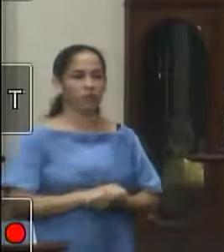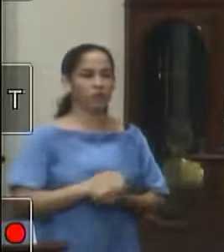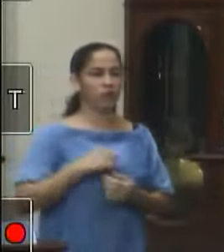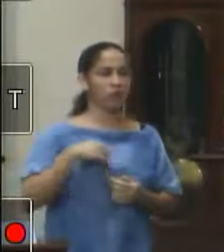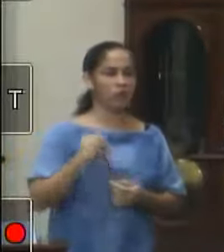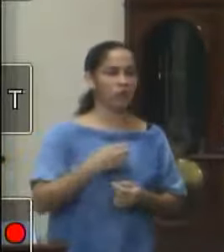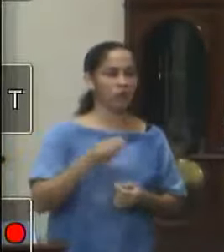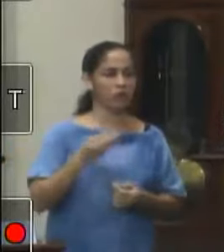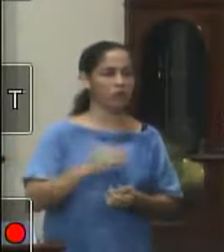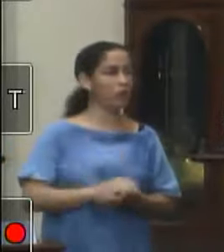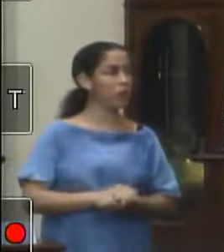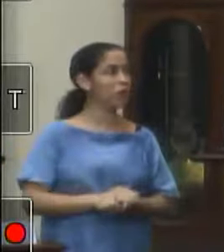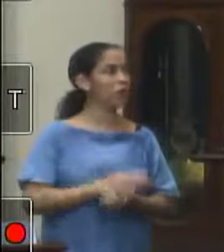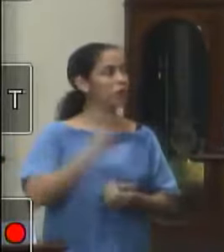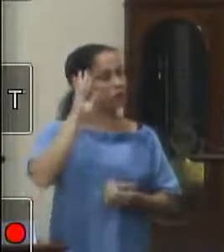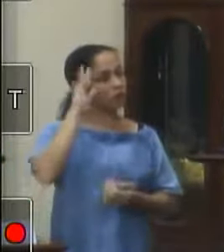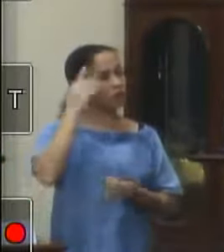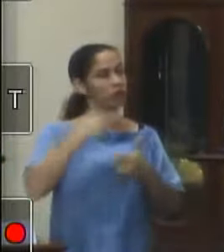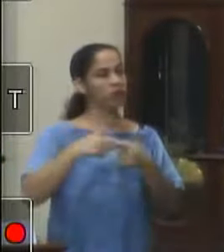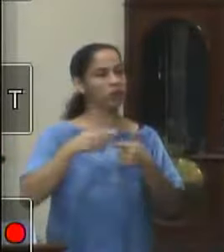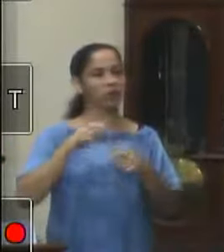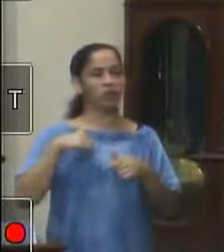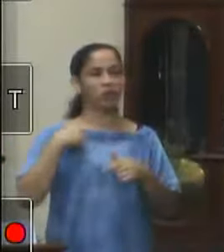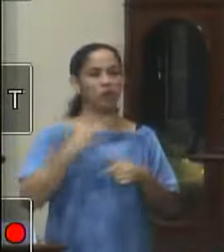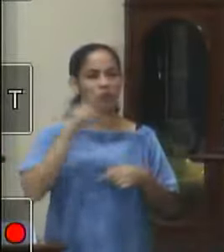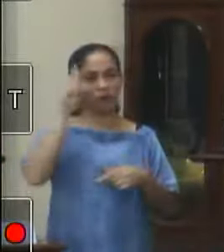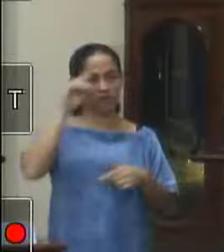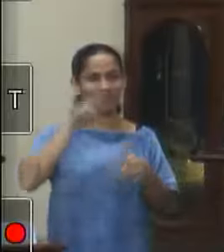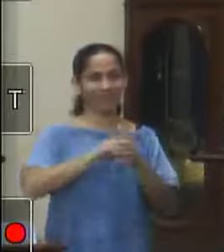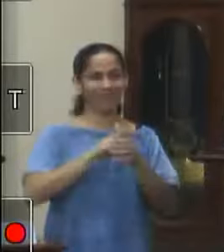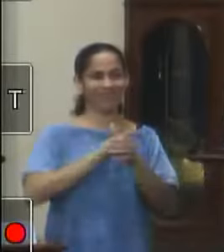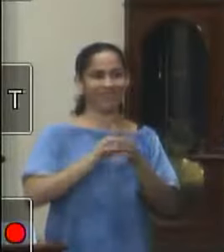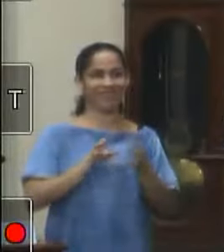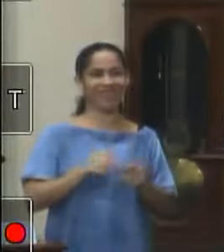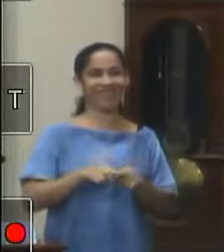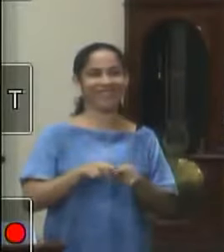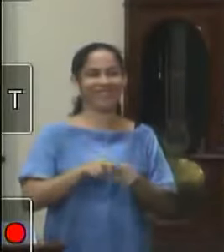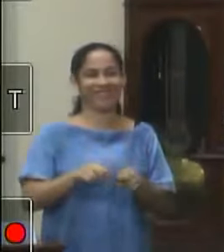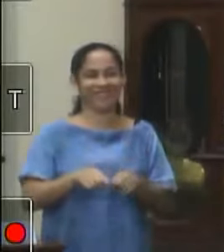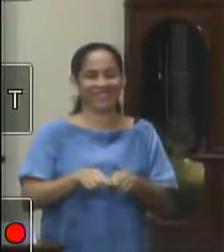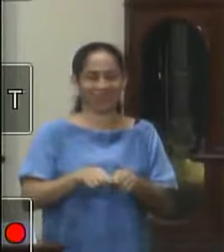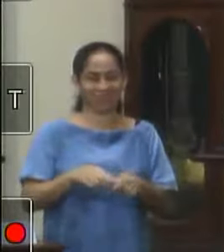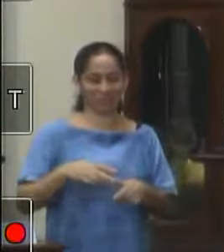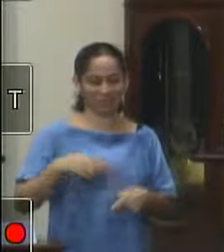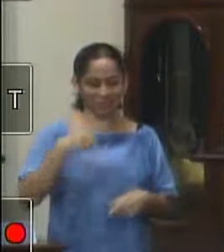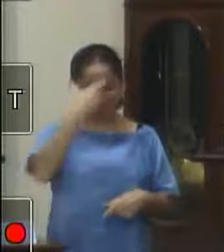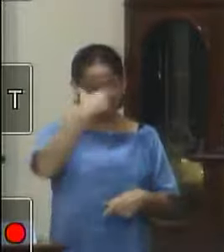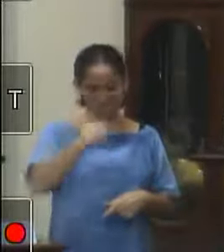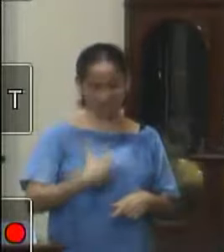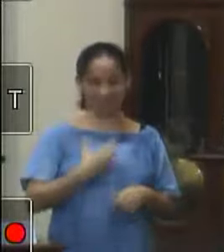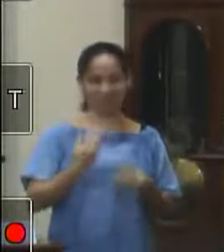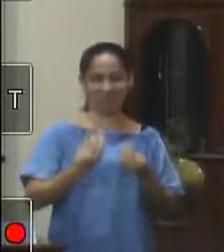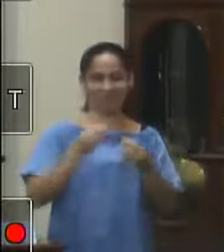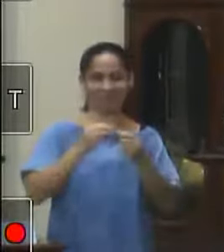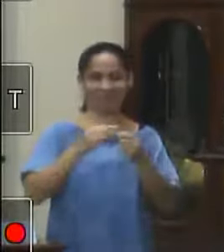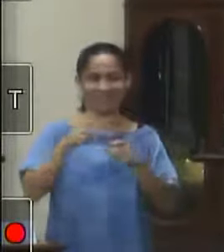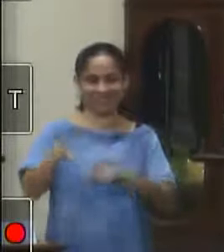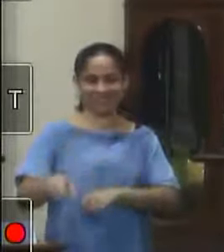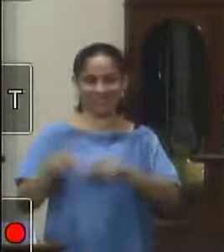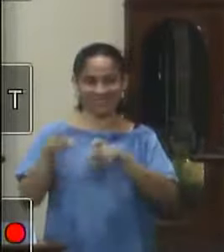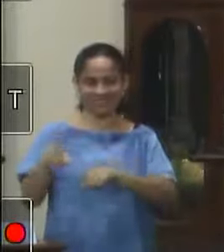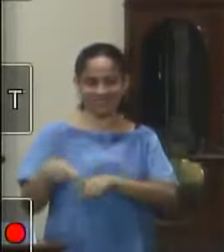uma situação que pode mudar a nossa história, o nosso jeito de ser, a nossa área rural, a